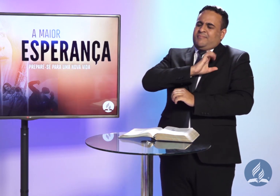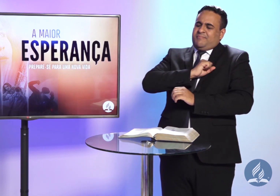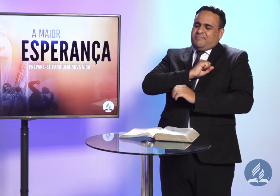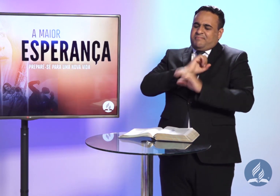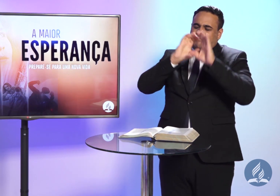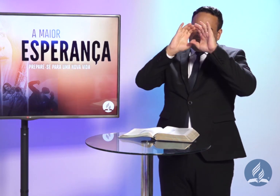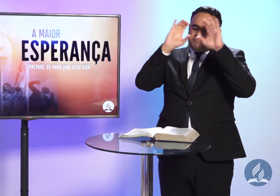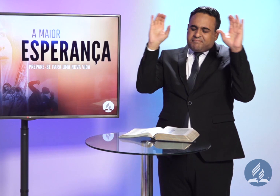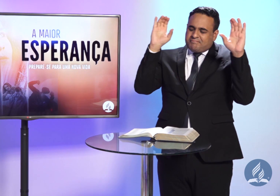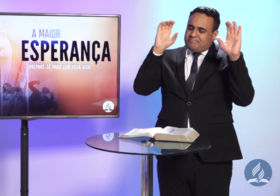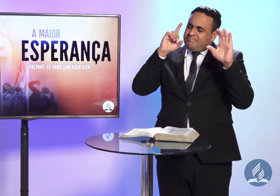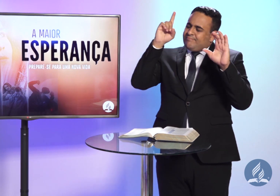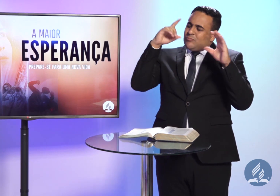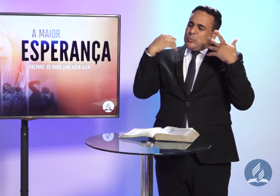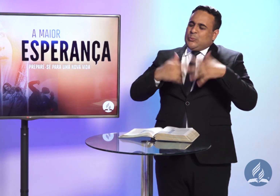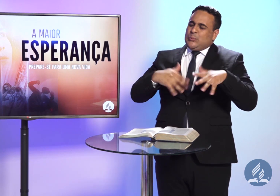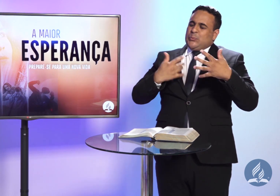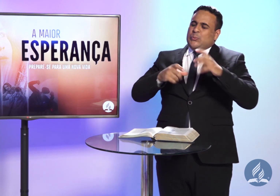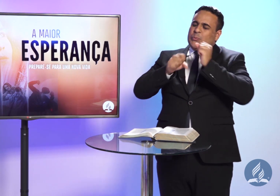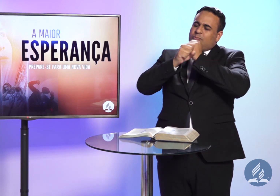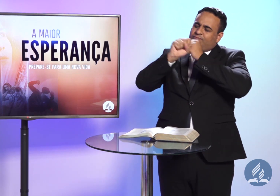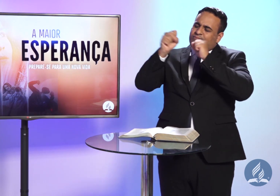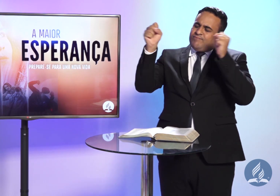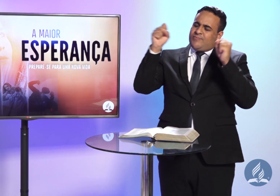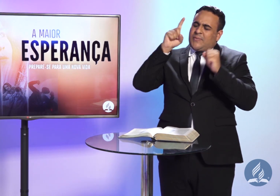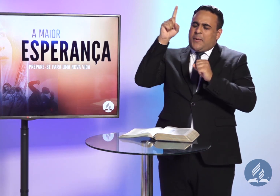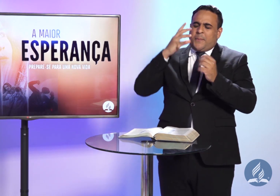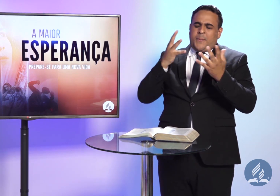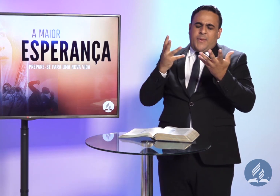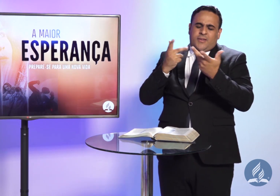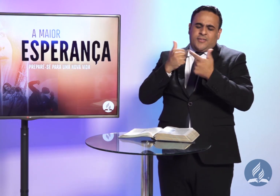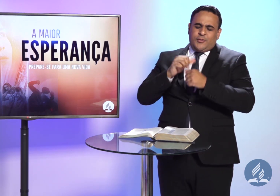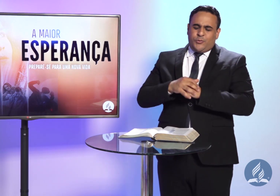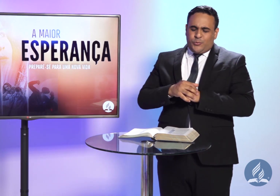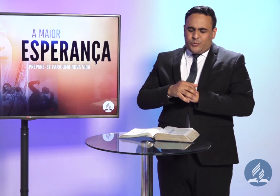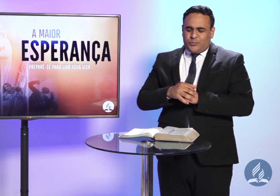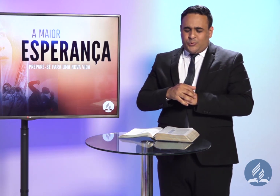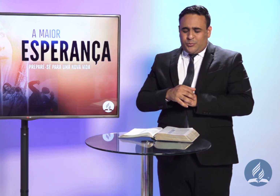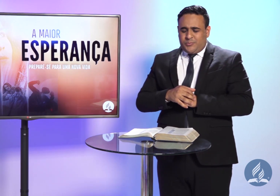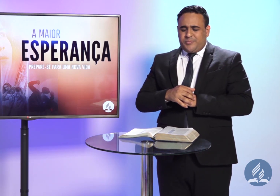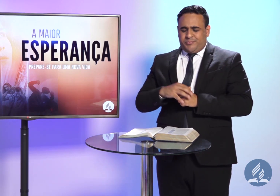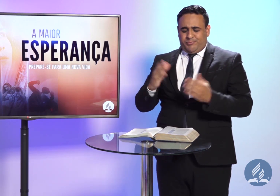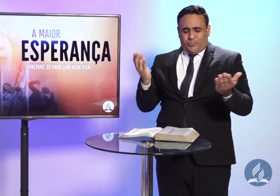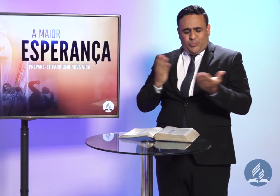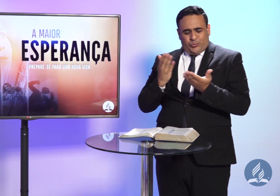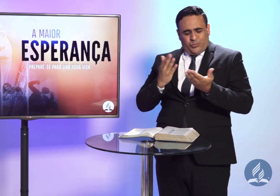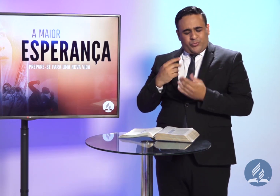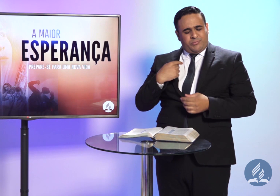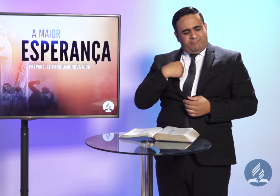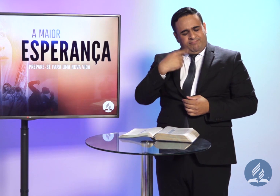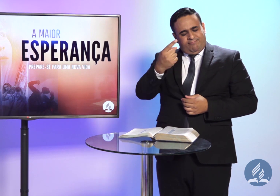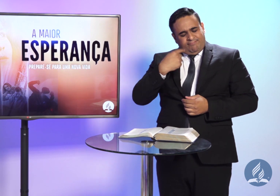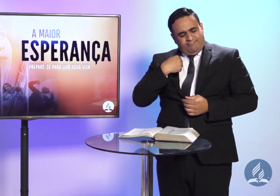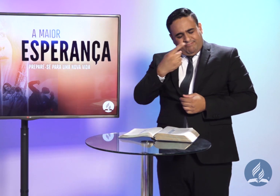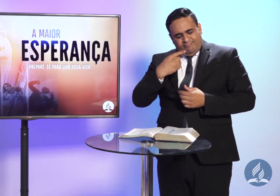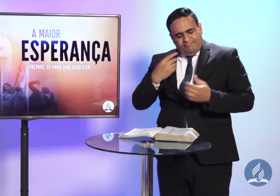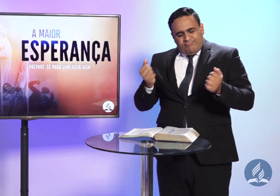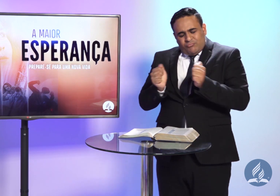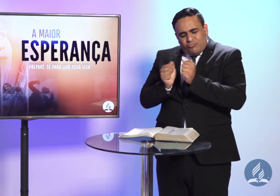nosso Pai que habita nos altos dos céus. Obrigado, bondoso Deus, porque Tu és um Deus tremendo, um